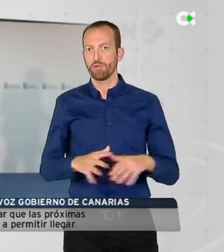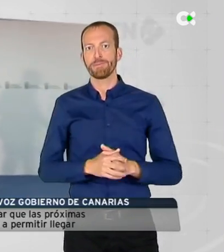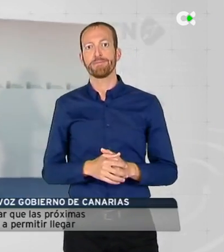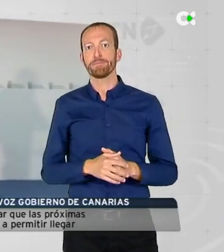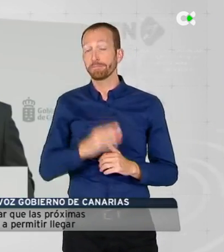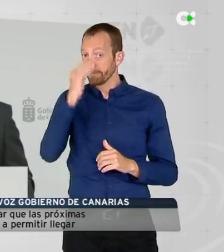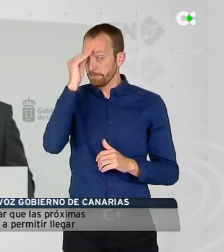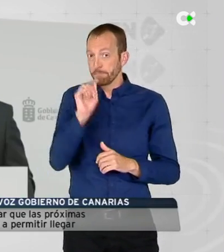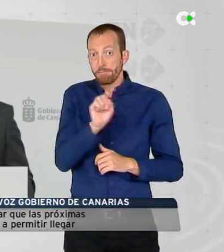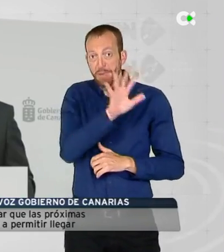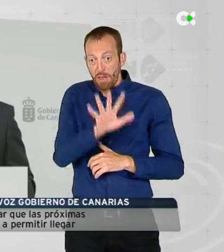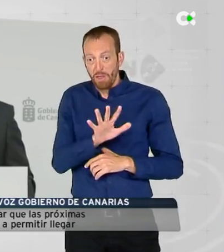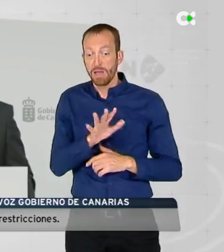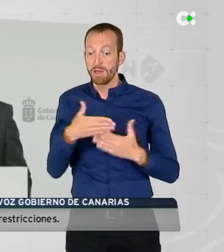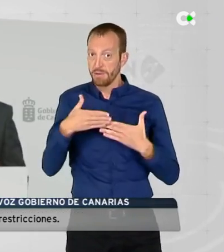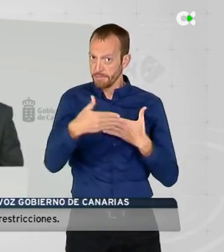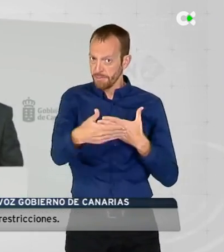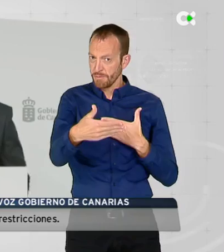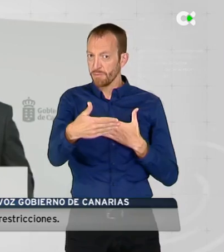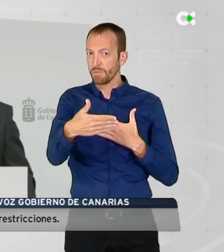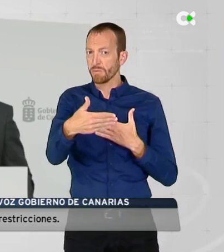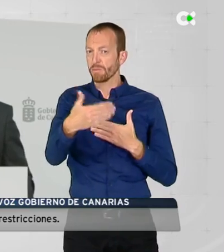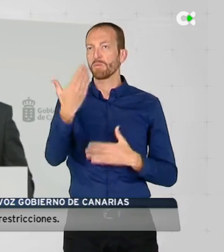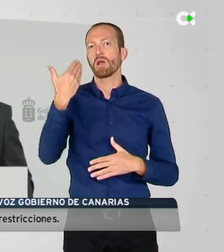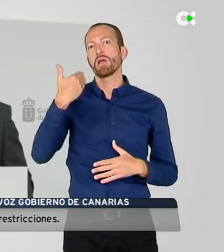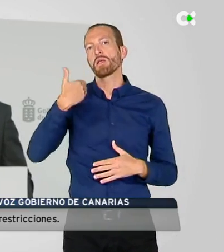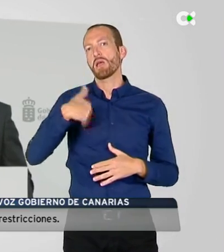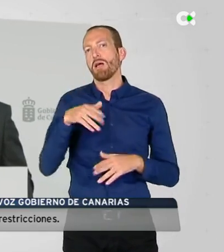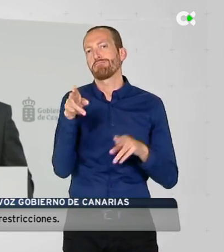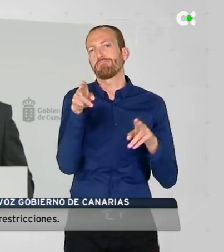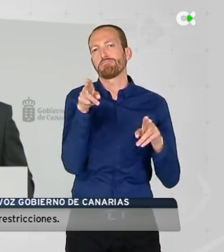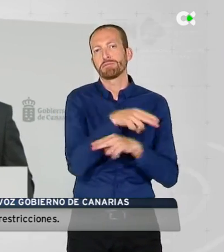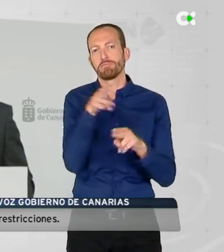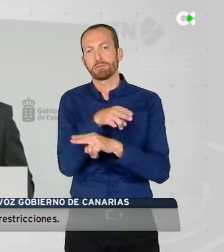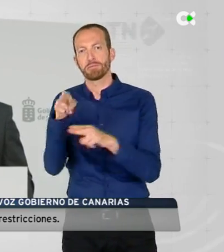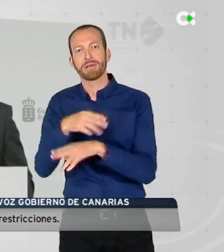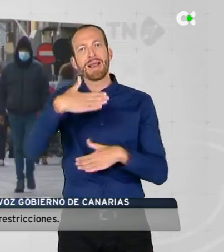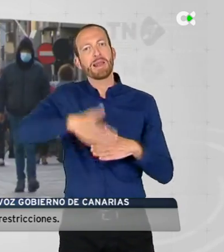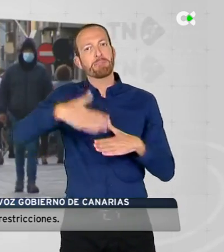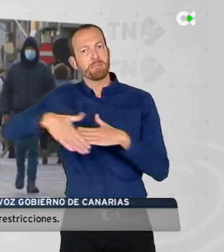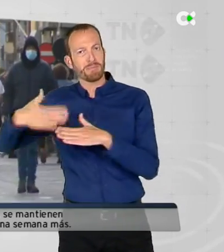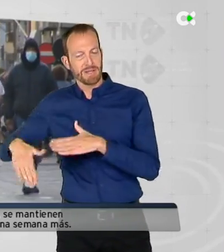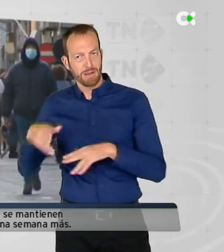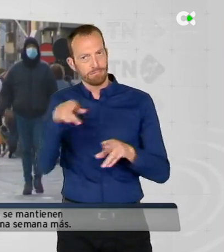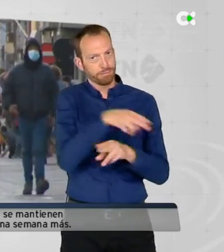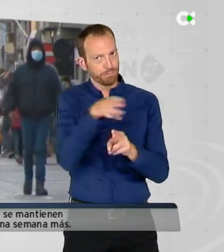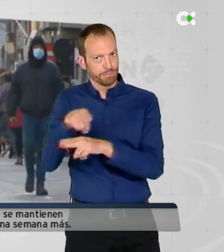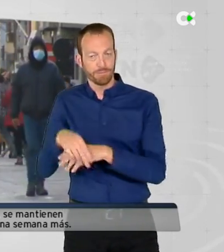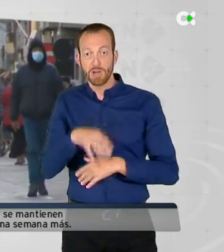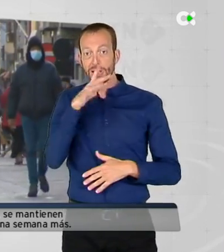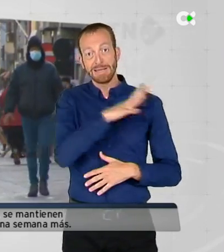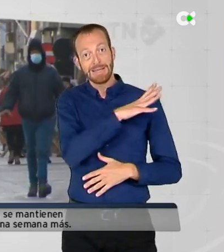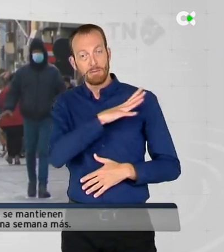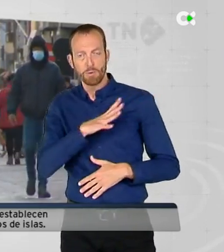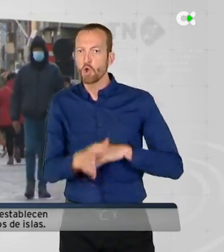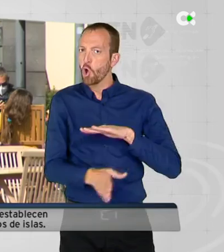próximas semanas nos va a permitir llegar al fin de las restricciones. De momento se mantienen una